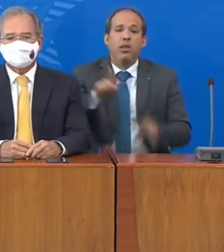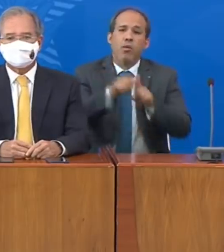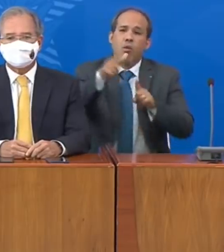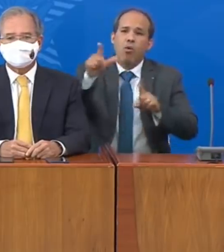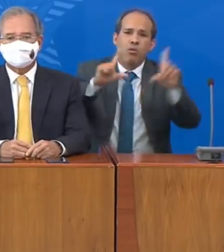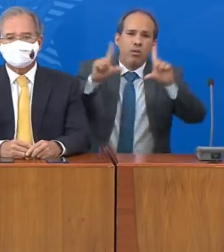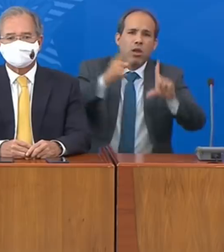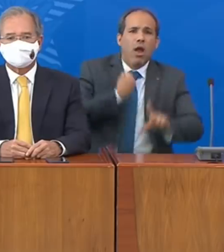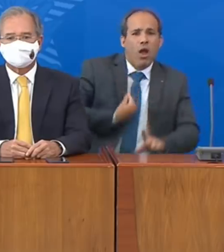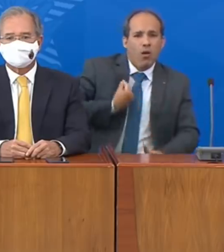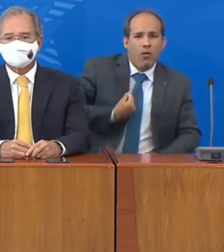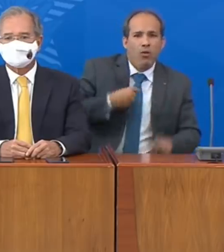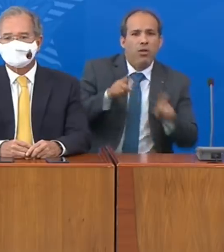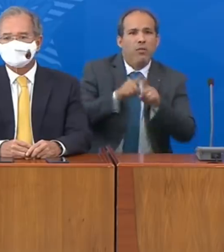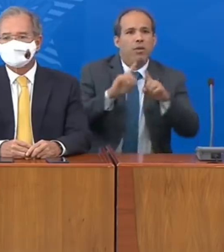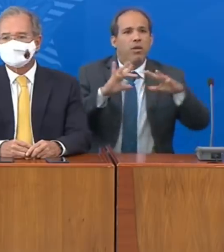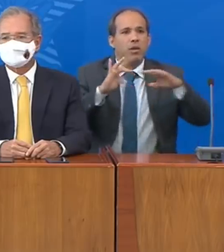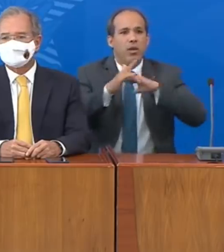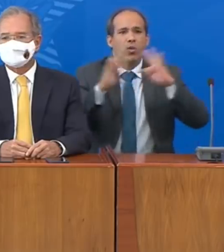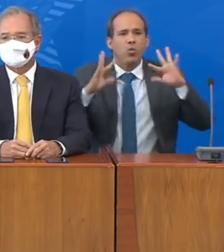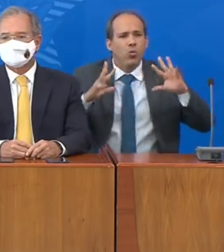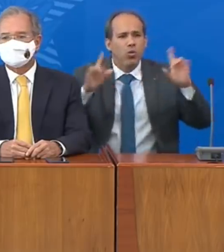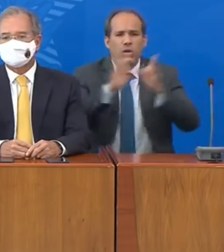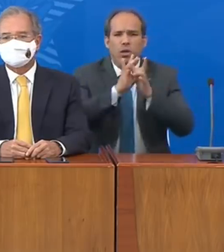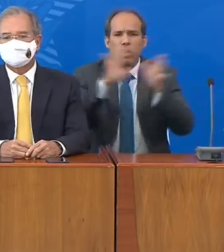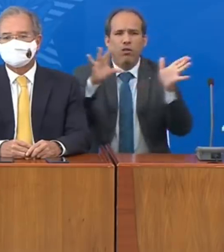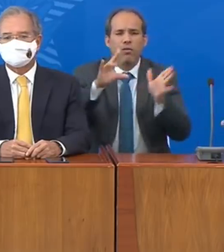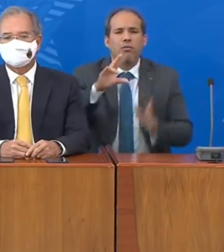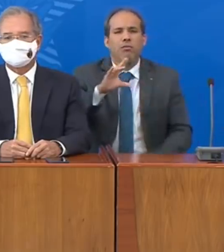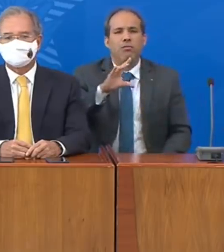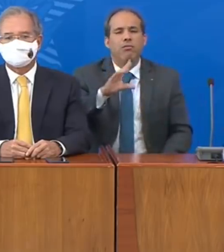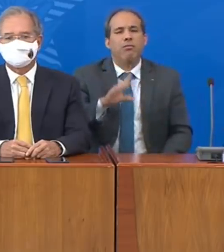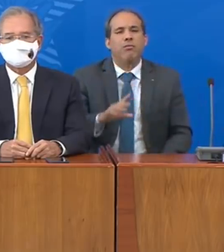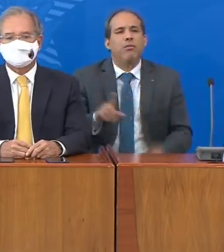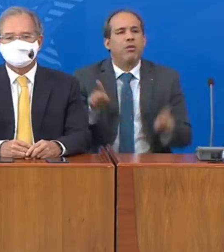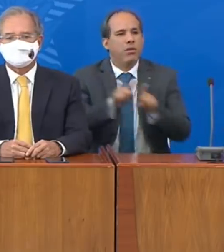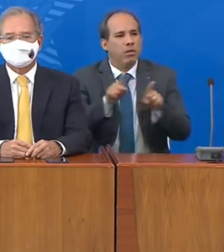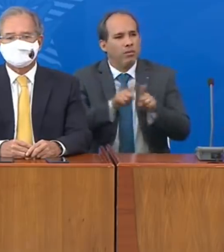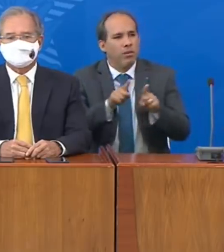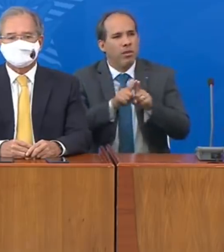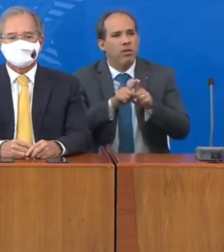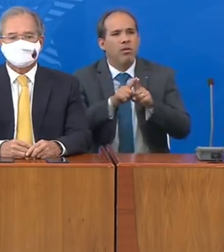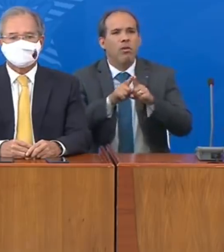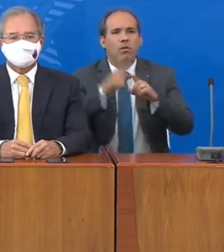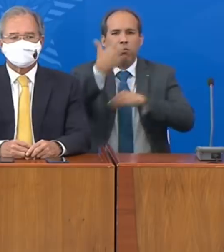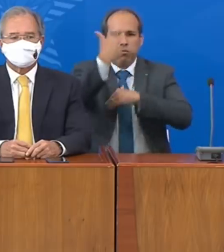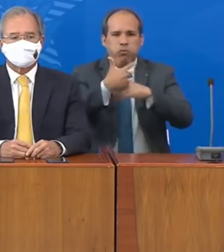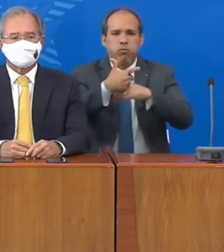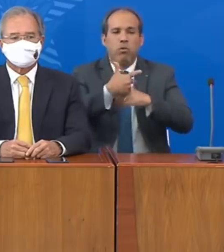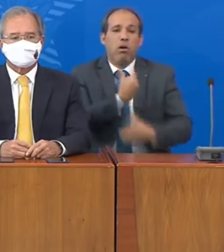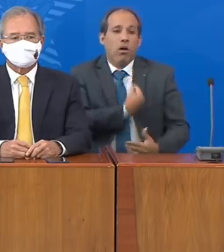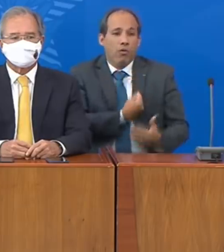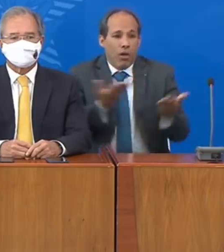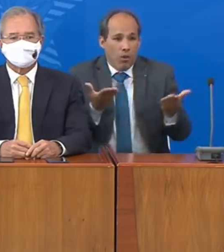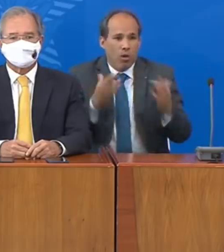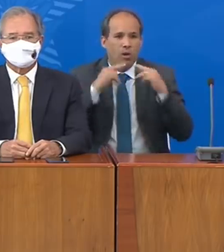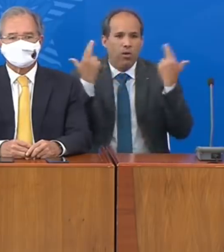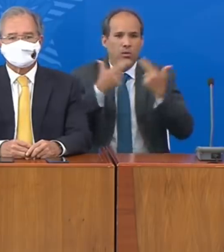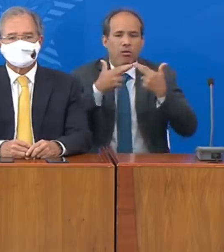e também dizer que as redes sociais, todas elas disponíveis, também estão transmitindo ao vivo essa